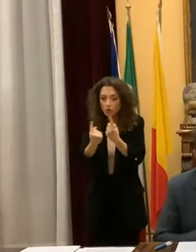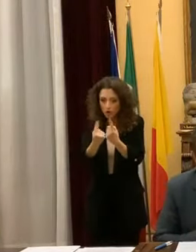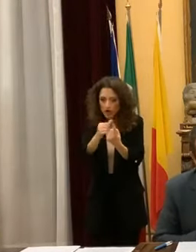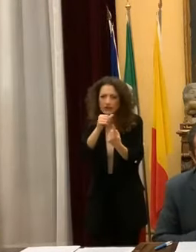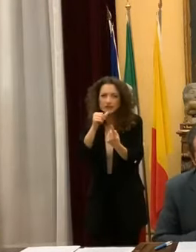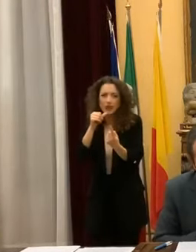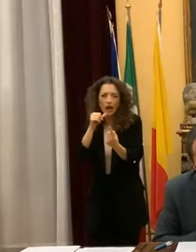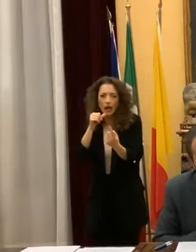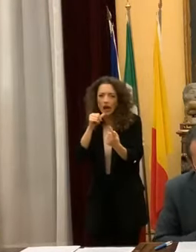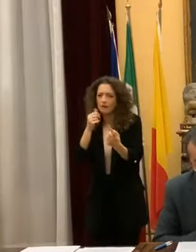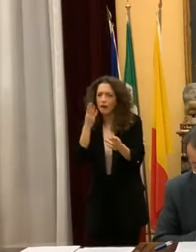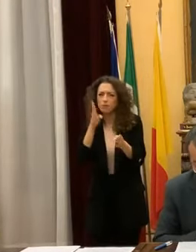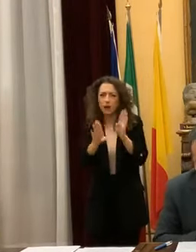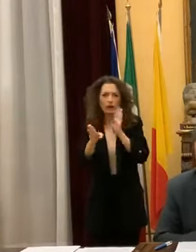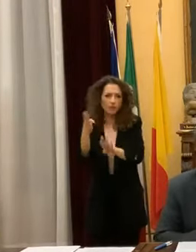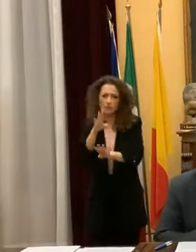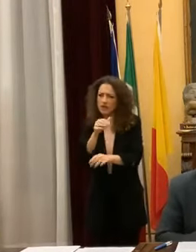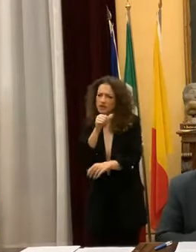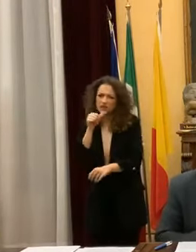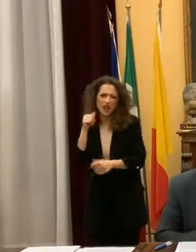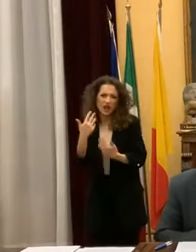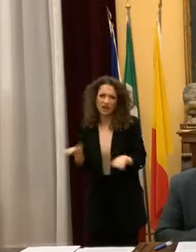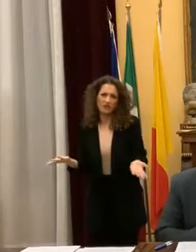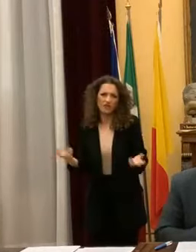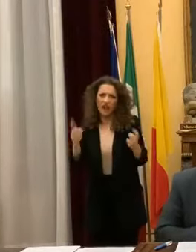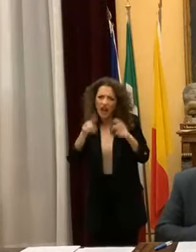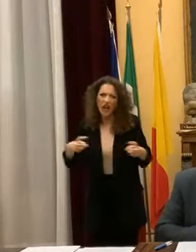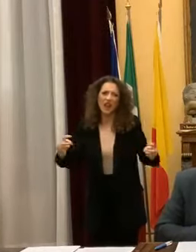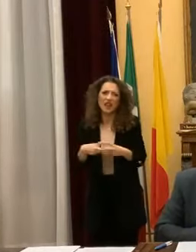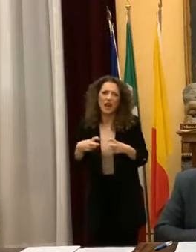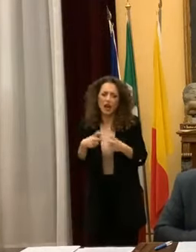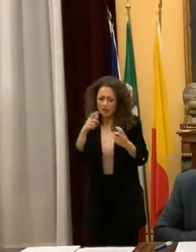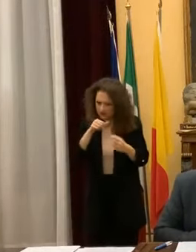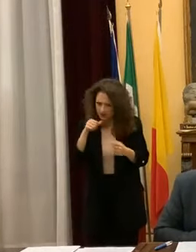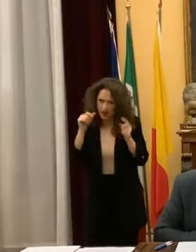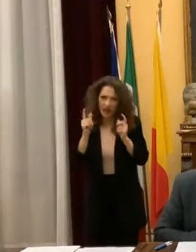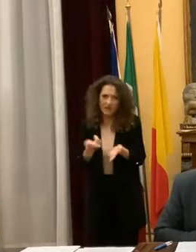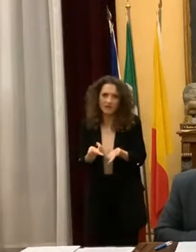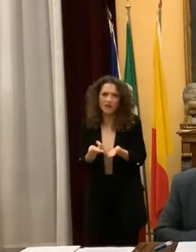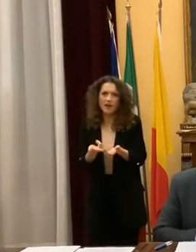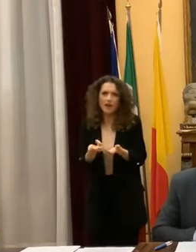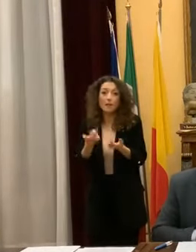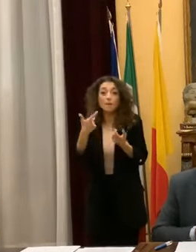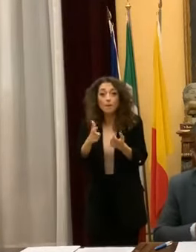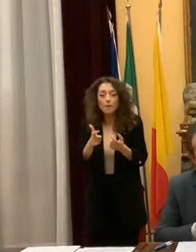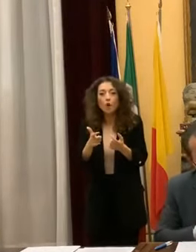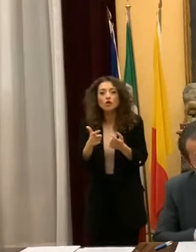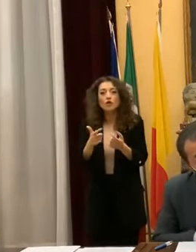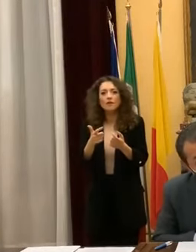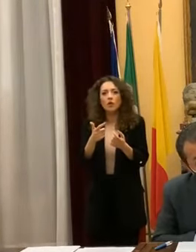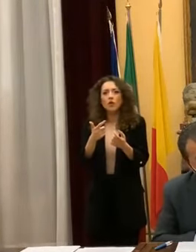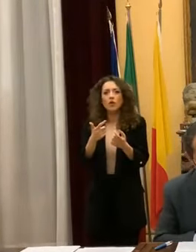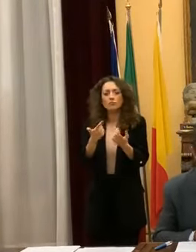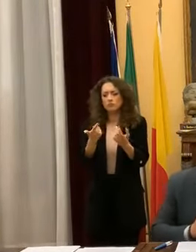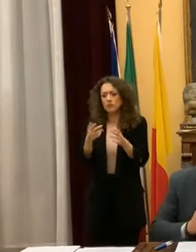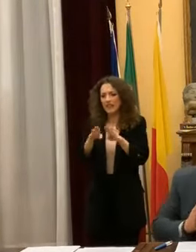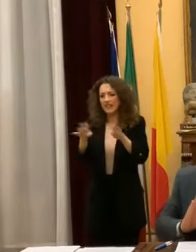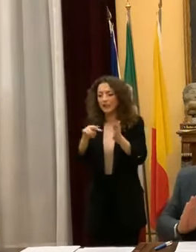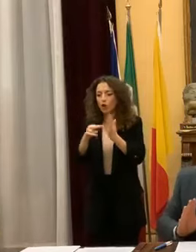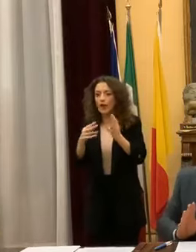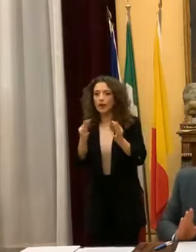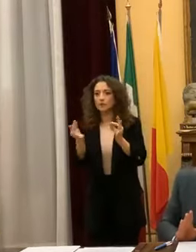ma piene di sostanza, valgono più di 100 tavoli tecnici, con gli addetti ai lavori,